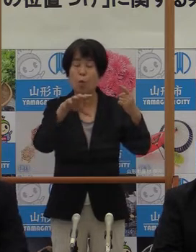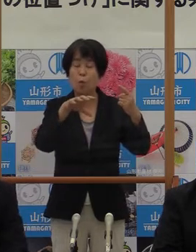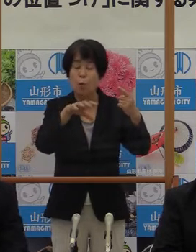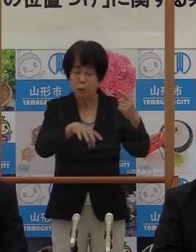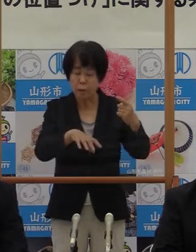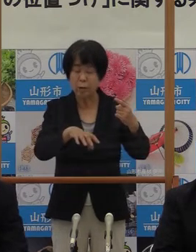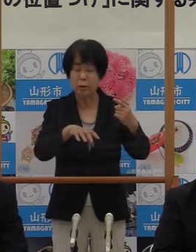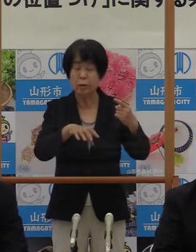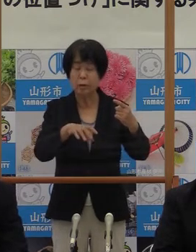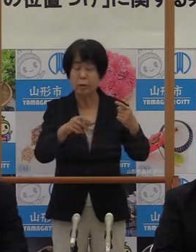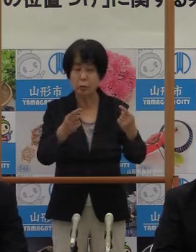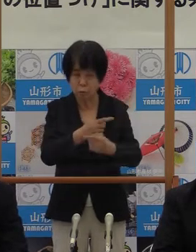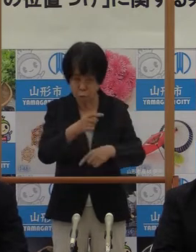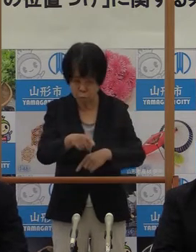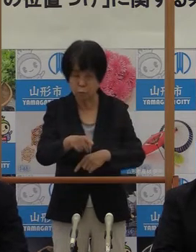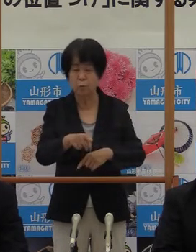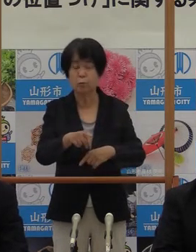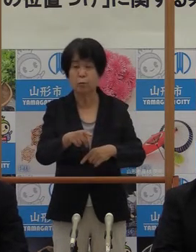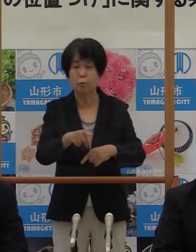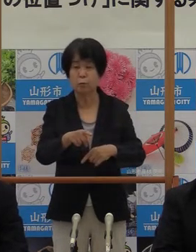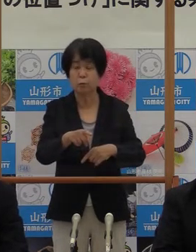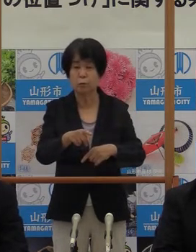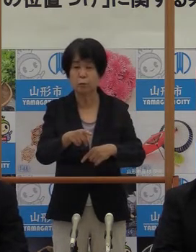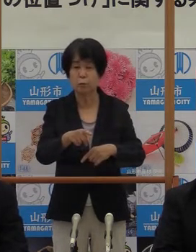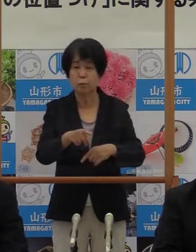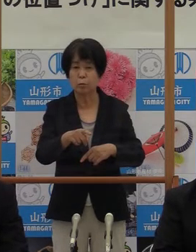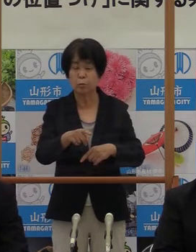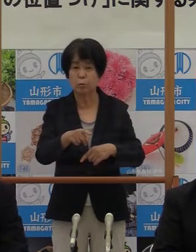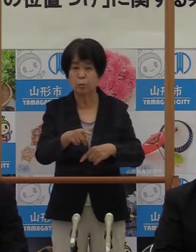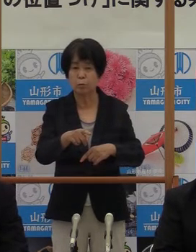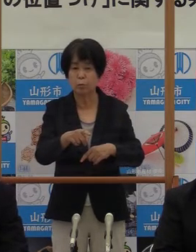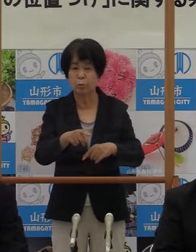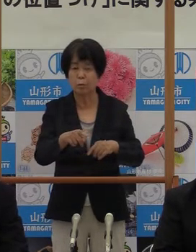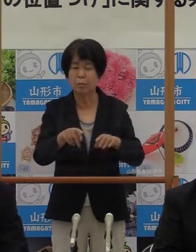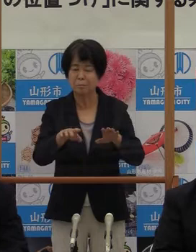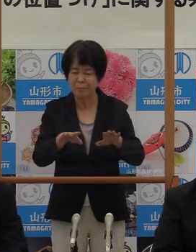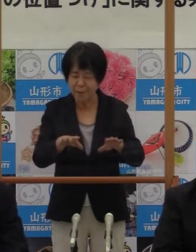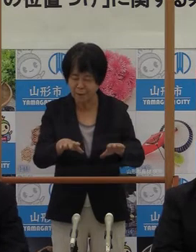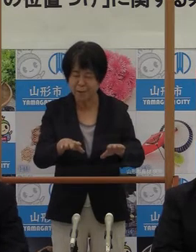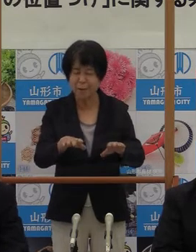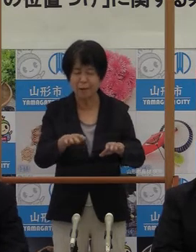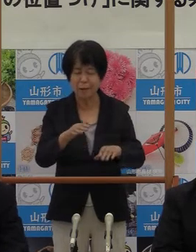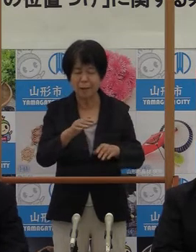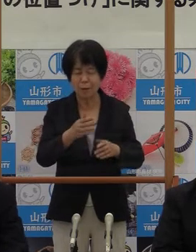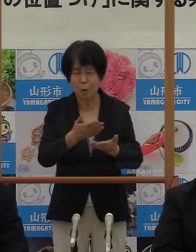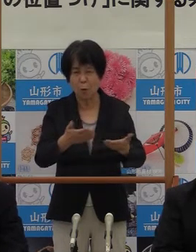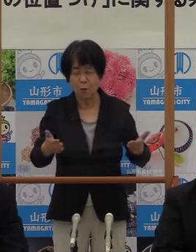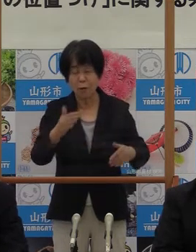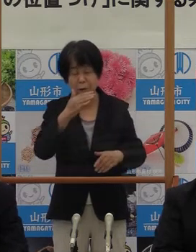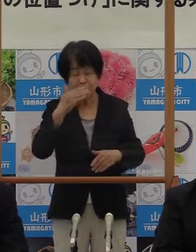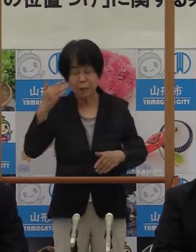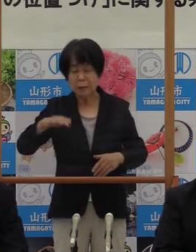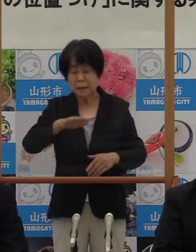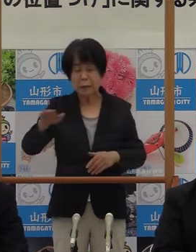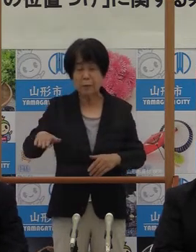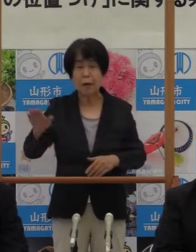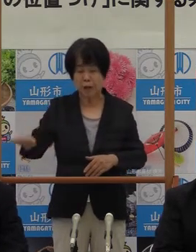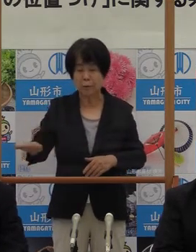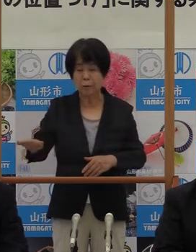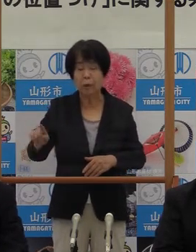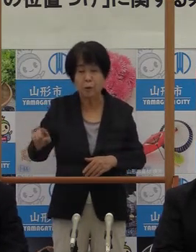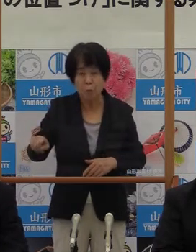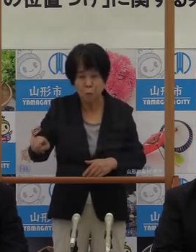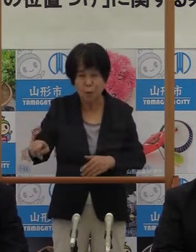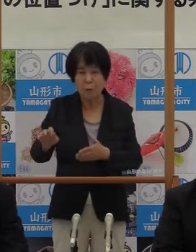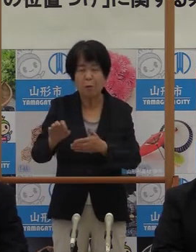というところはですね、まあ、現在 の、 料亭の素晴らしい庭がございますので、まあ、それを生かした形で、市民の方に